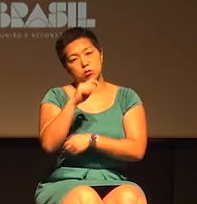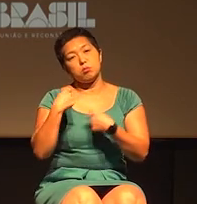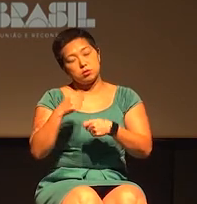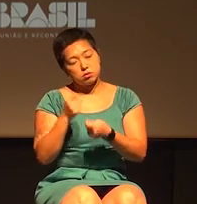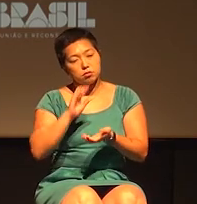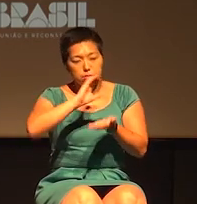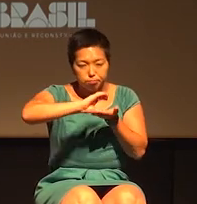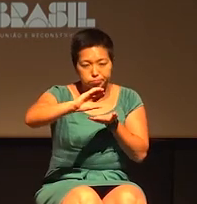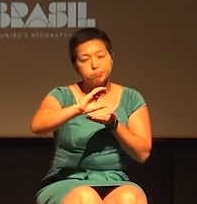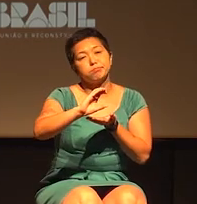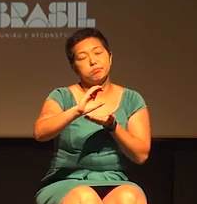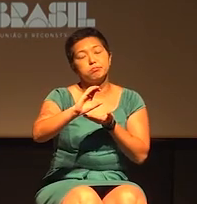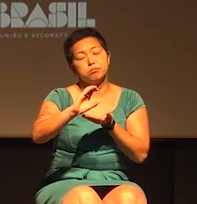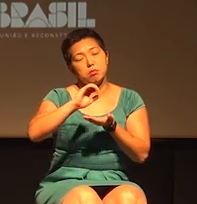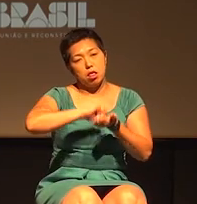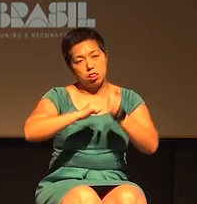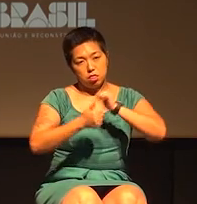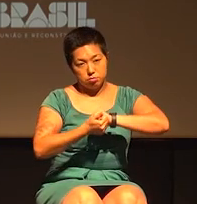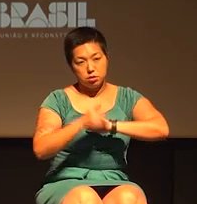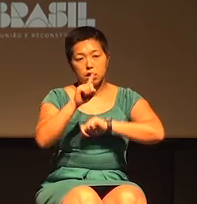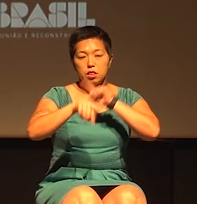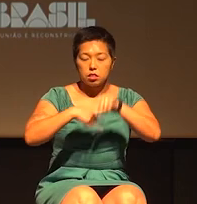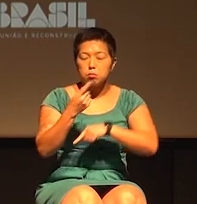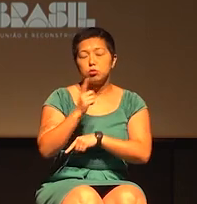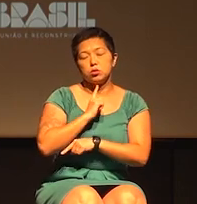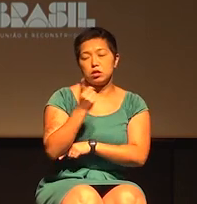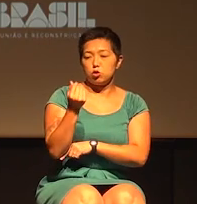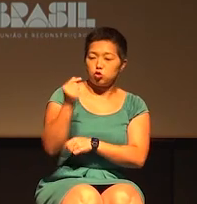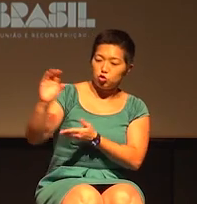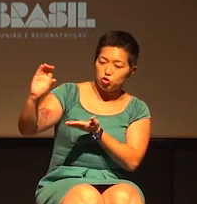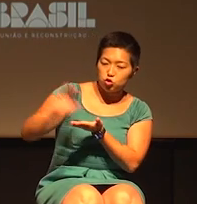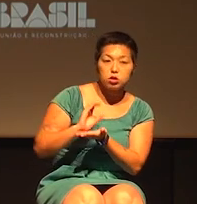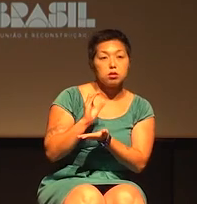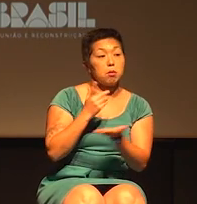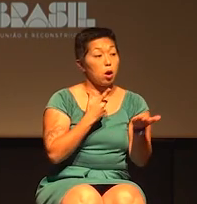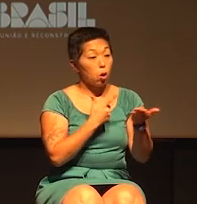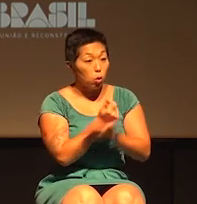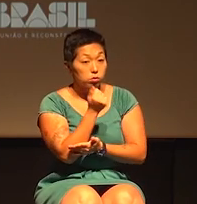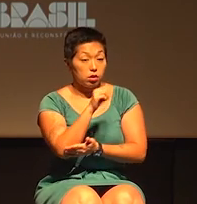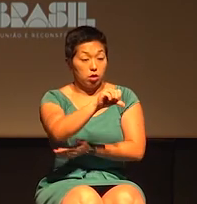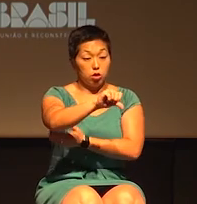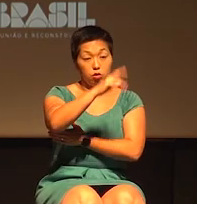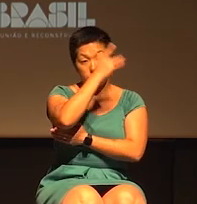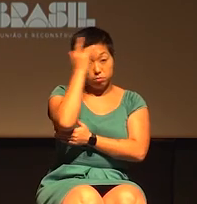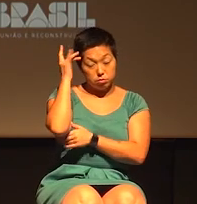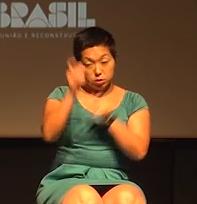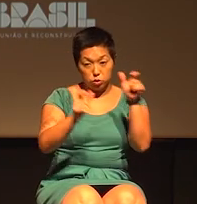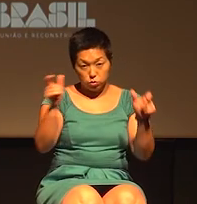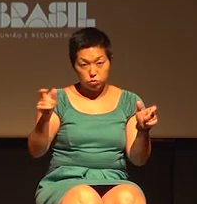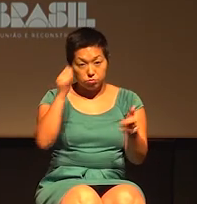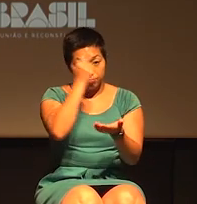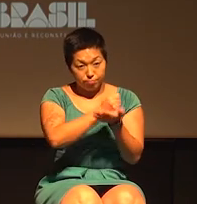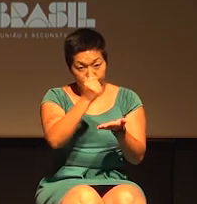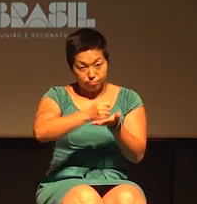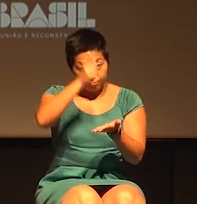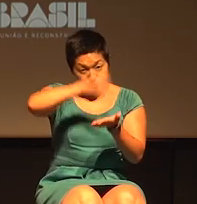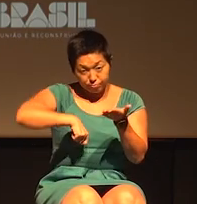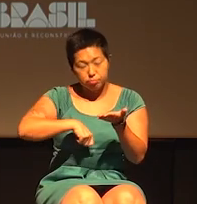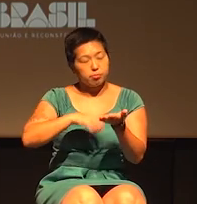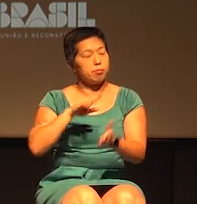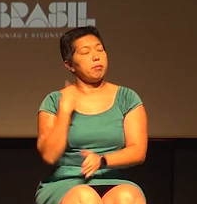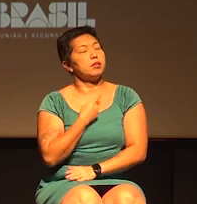condição inicial para adaptar e depois elas recebem o recurso para contratar nove pessoas isso pra gente também assim ah